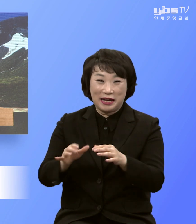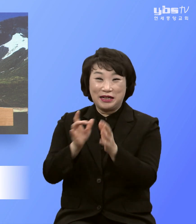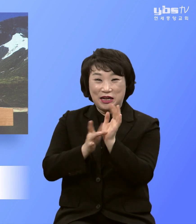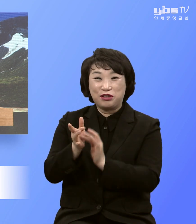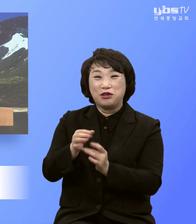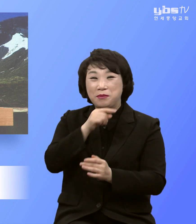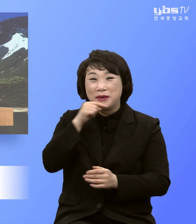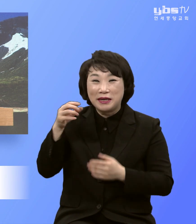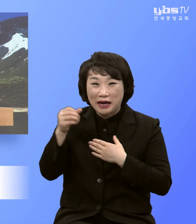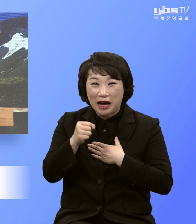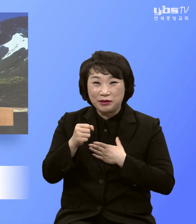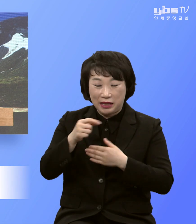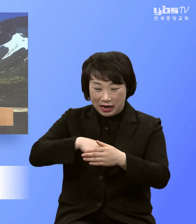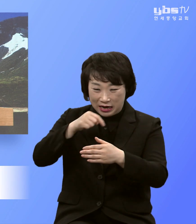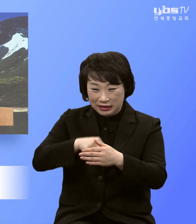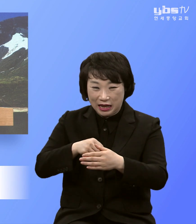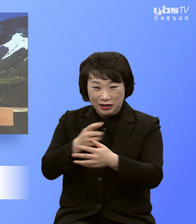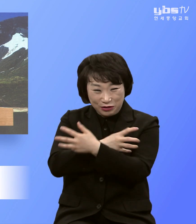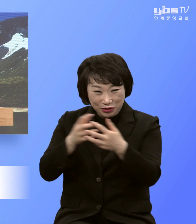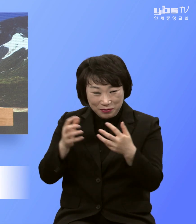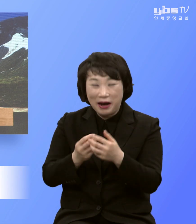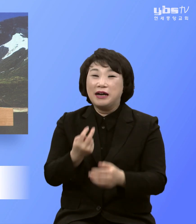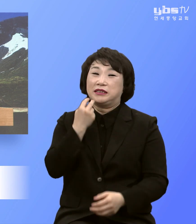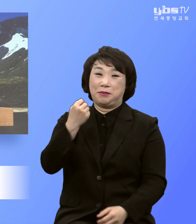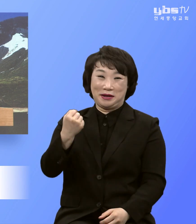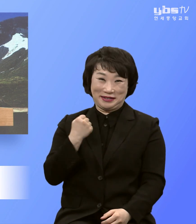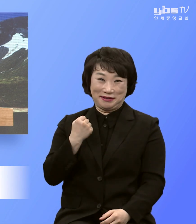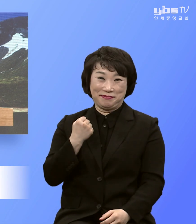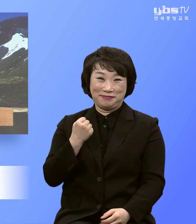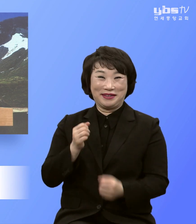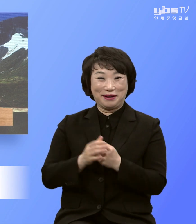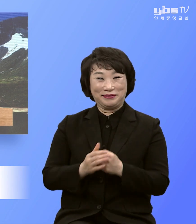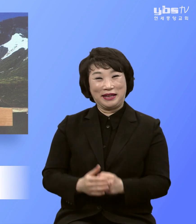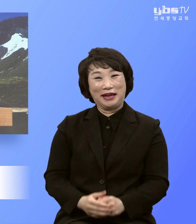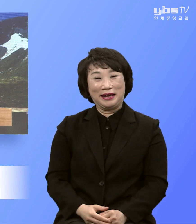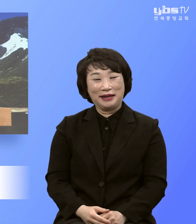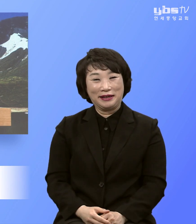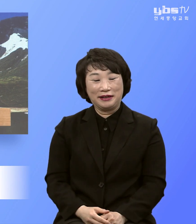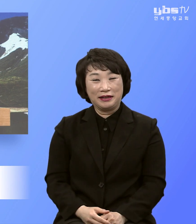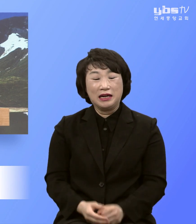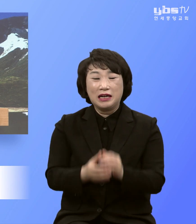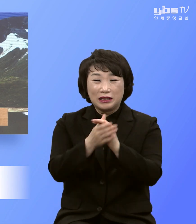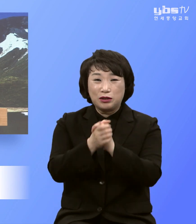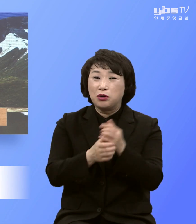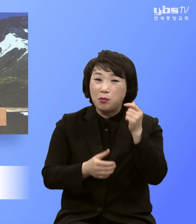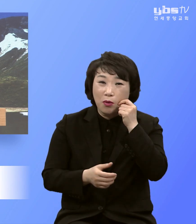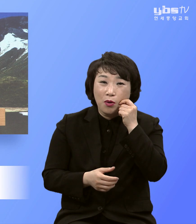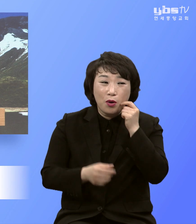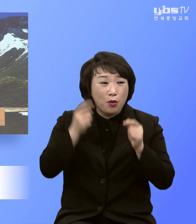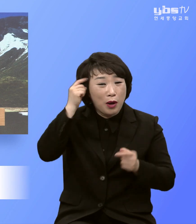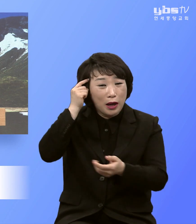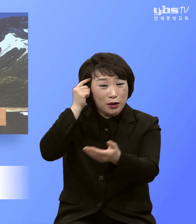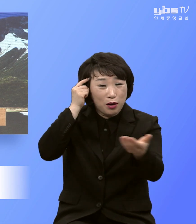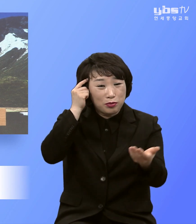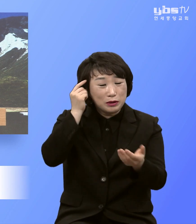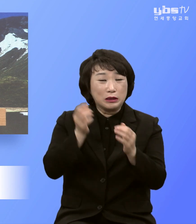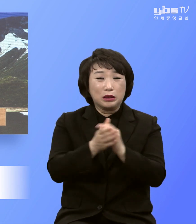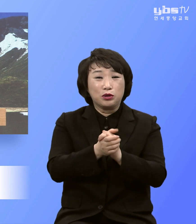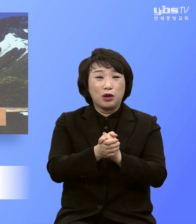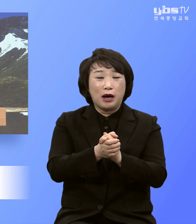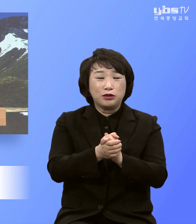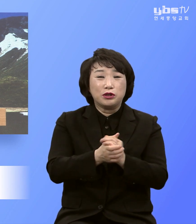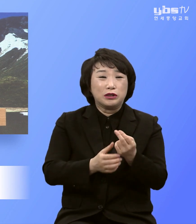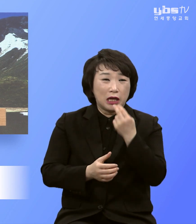예수 피로 내 안에서 넘치는 생명이다 이 말이에요. 기도 못하는 이유가 뭐냐? 기도할 수